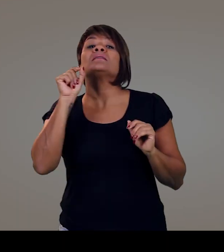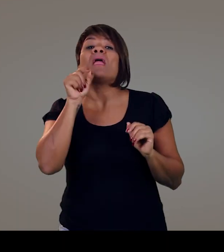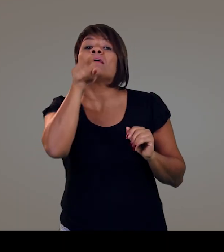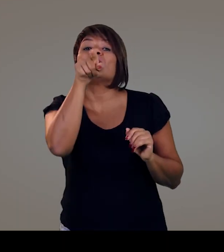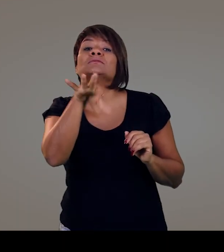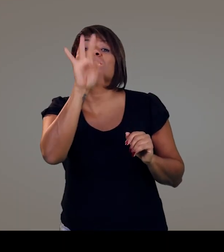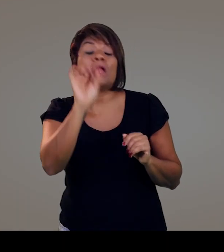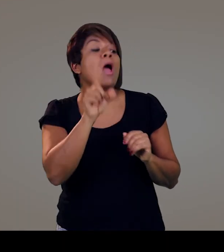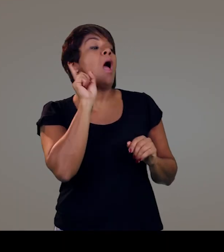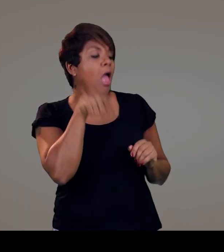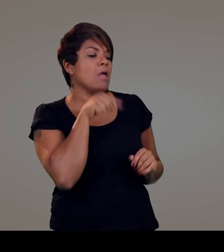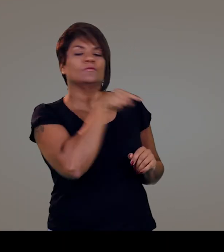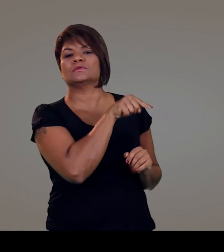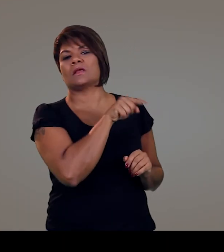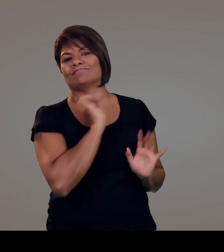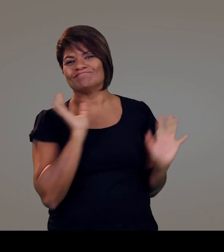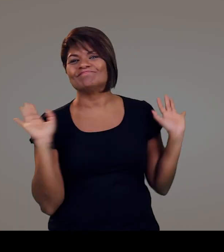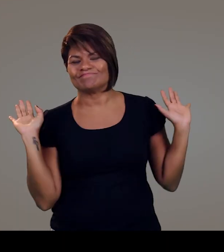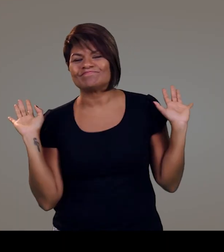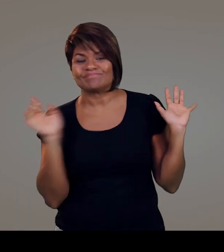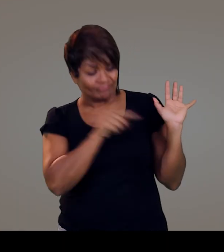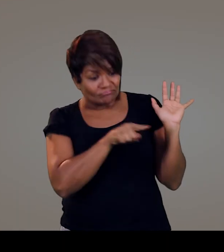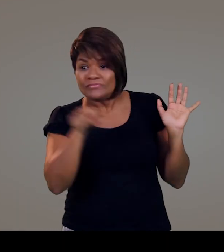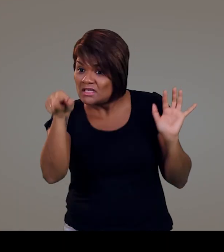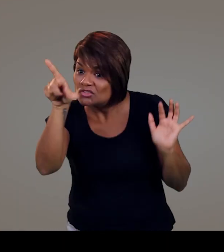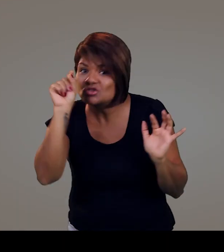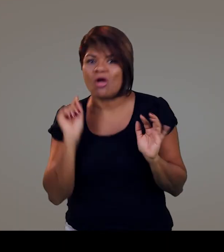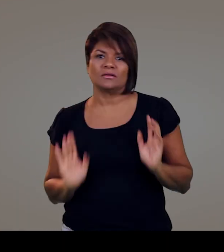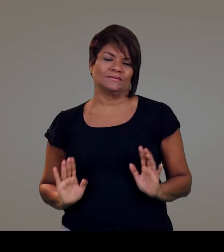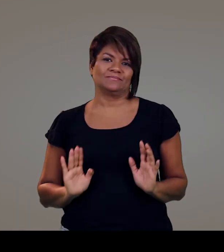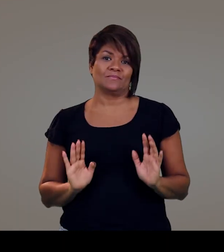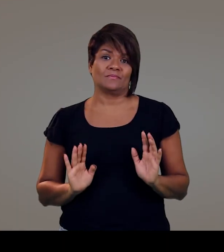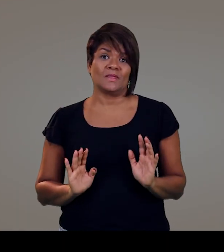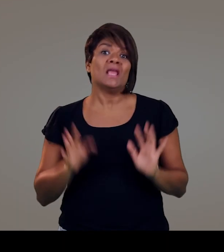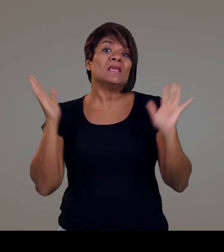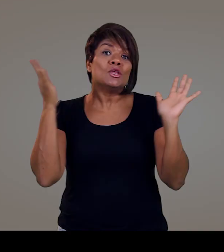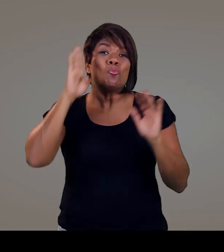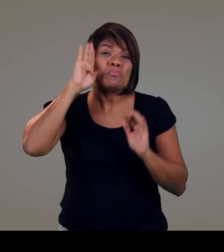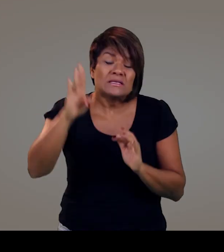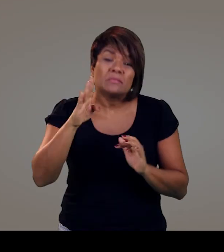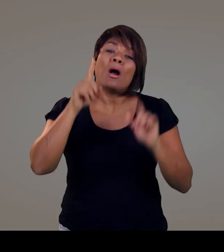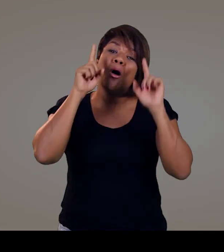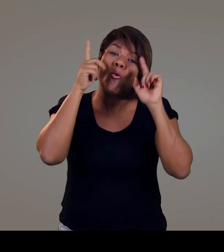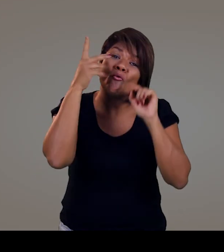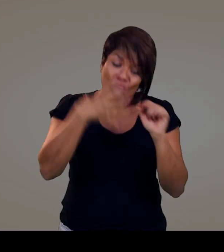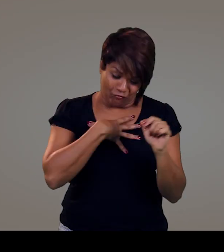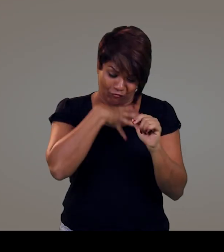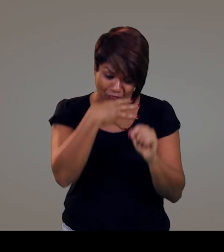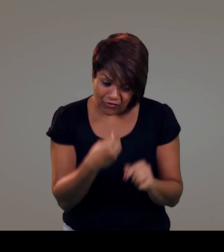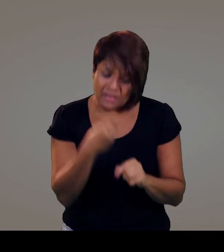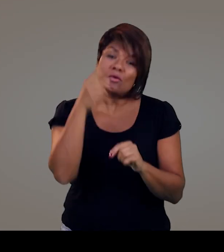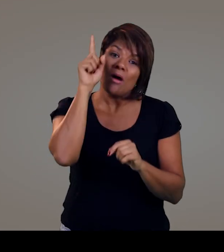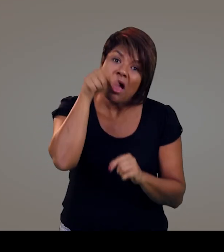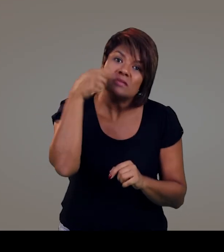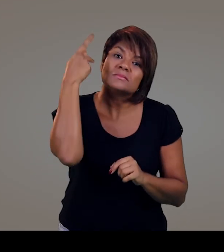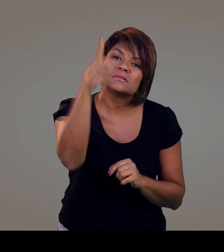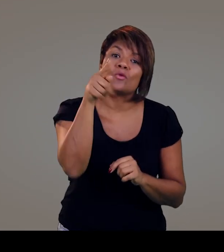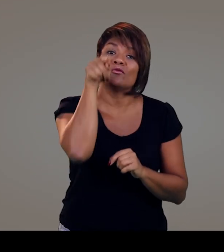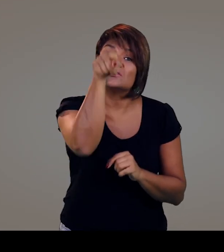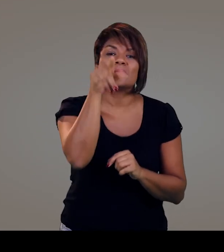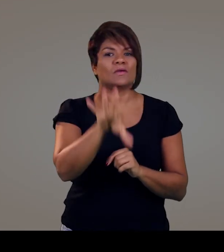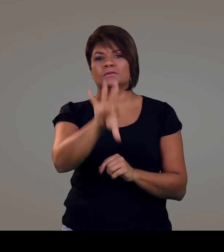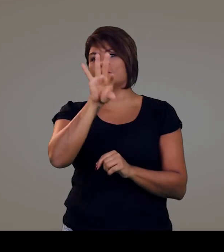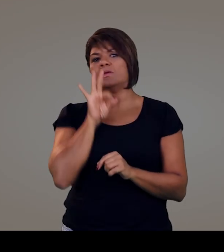isso é você. E eu acho que o fundamental disso é que assim, o filho é seu. E é você que vai determinar